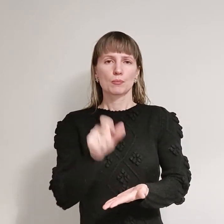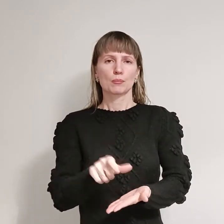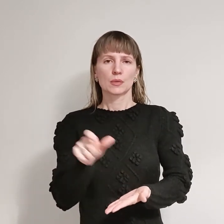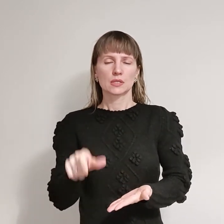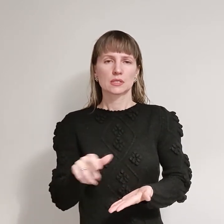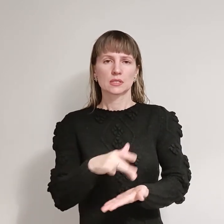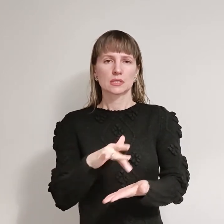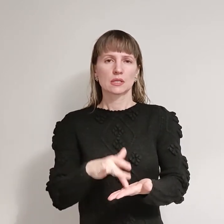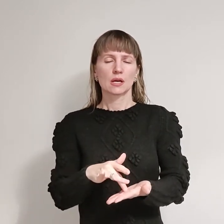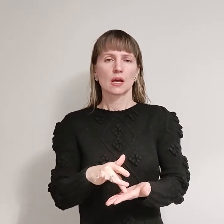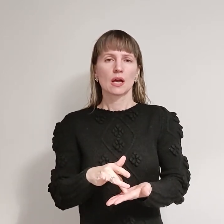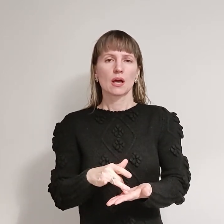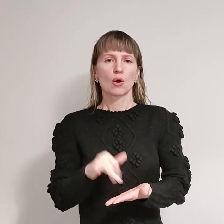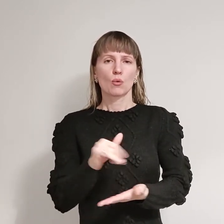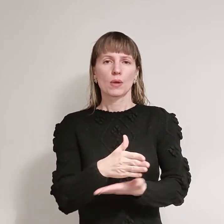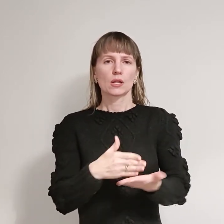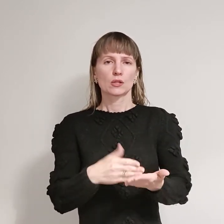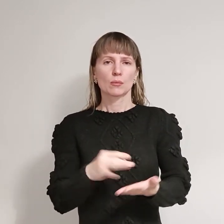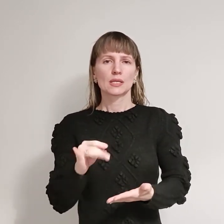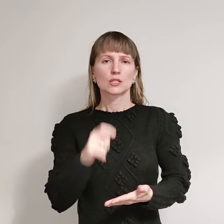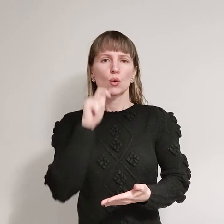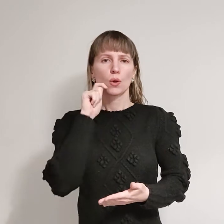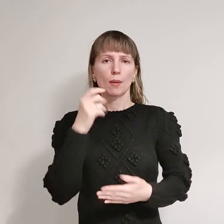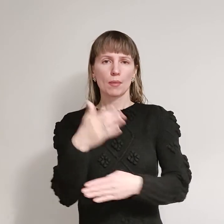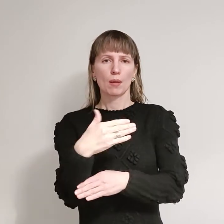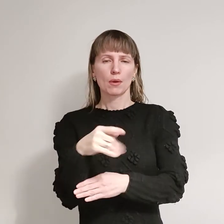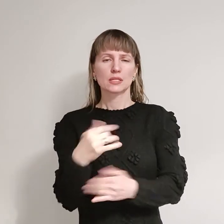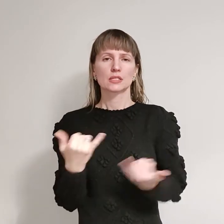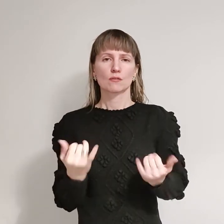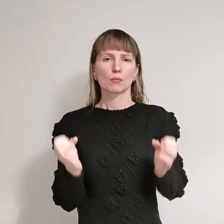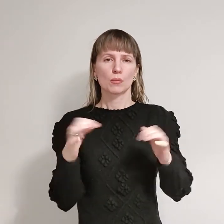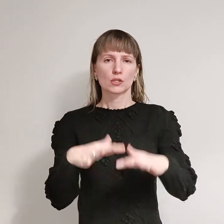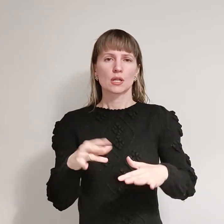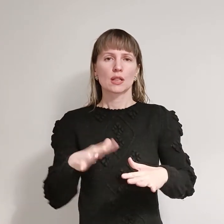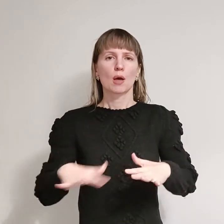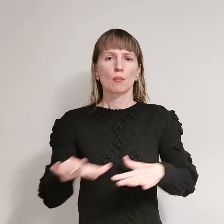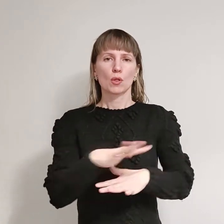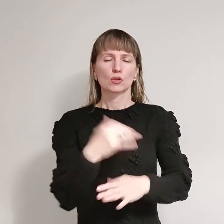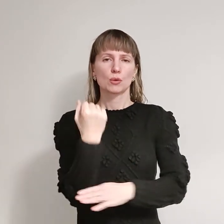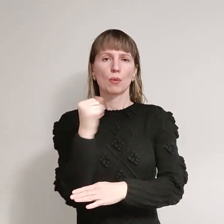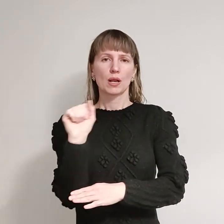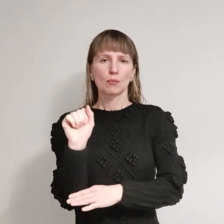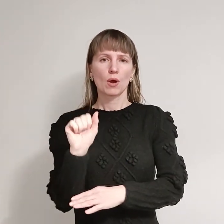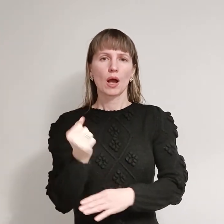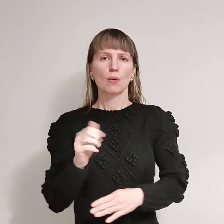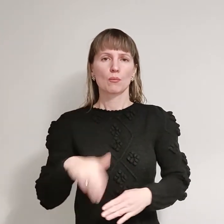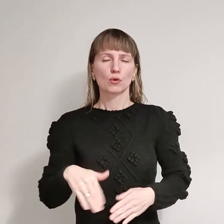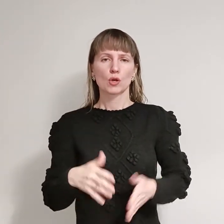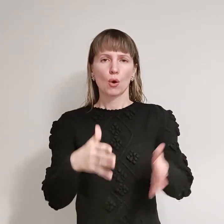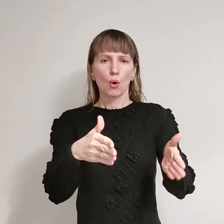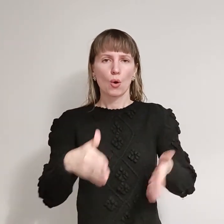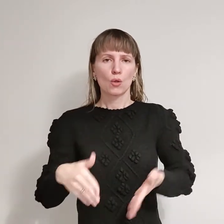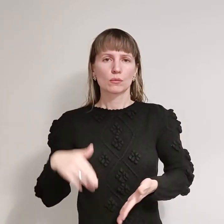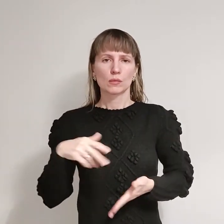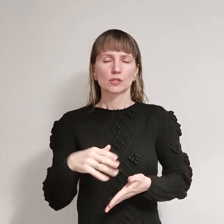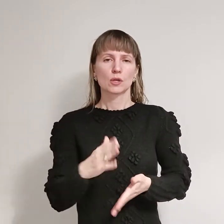Мелітополі. Із українськими прапорами вони зібралися на площі Перемоги, а потім колоною рушили проспектом